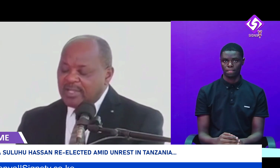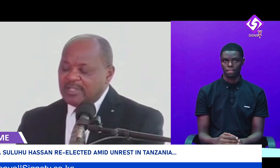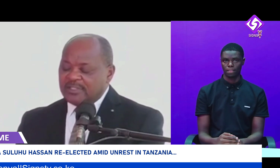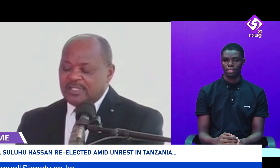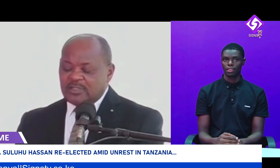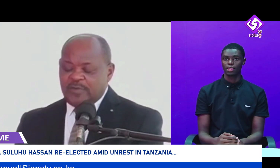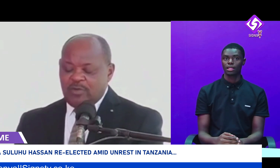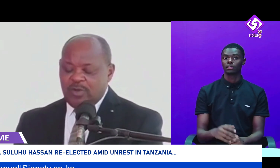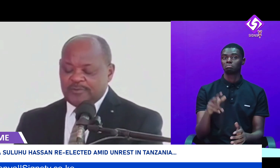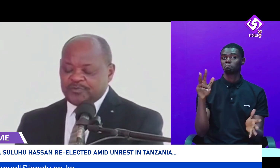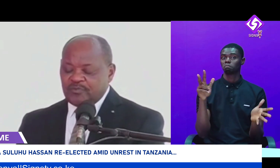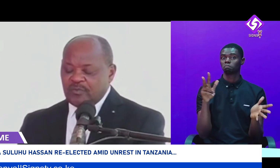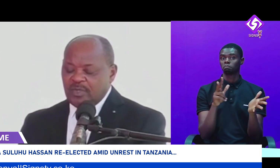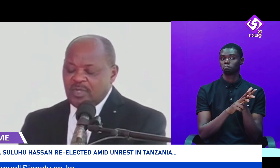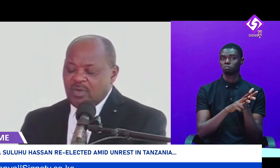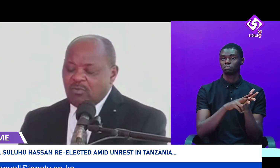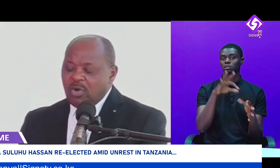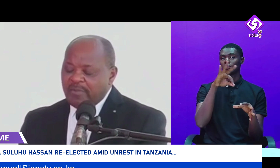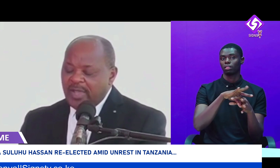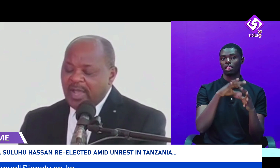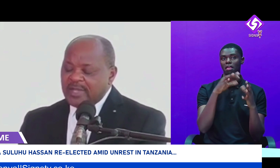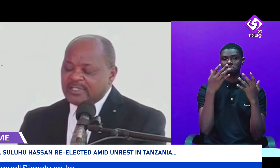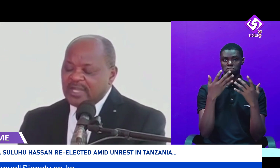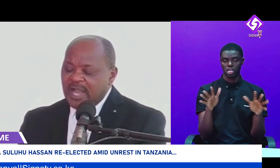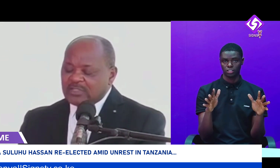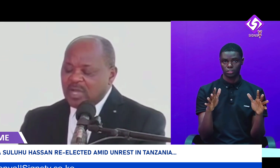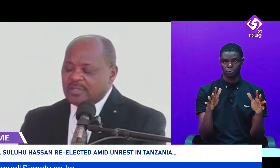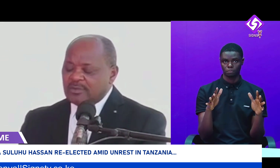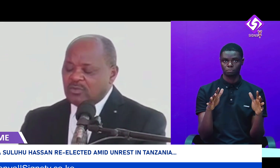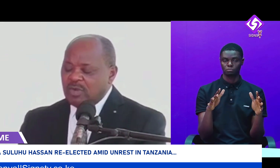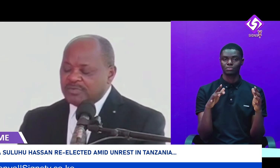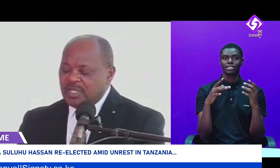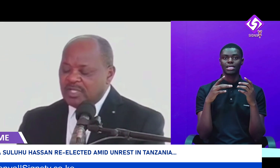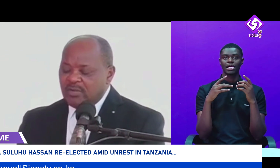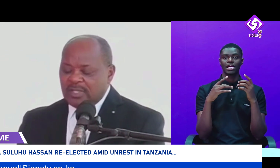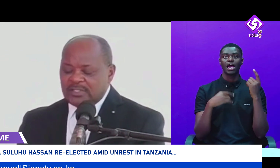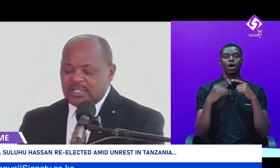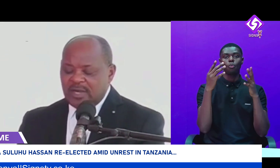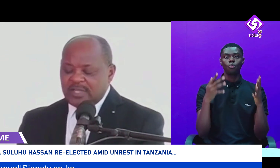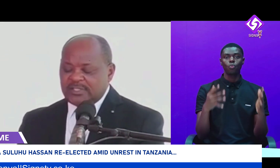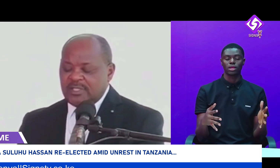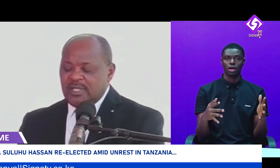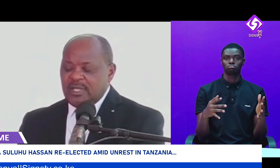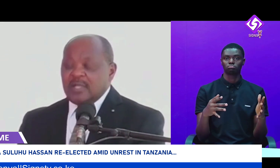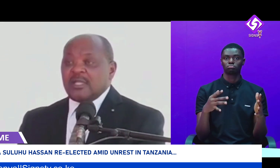halali zilizopigwa. Mgombea aliyetangazwa kuwa mshindi wa kiti cha rais